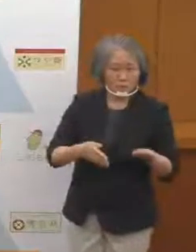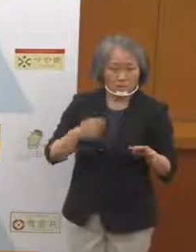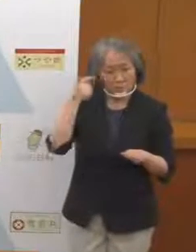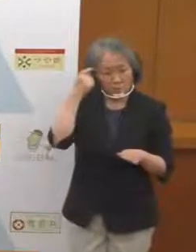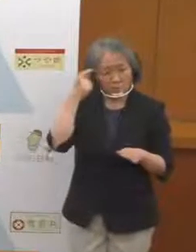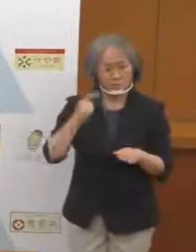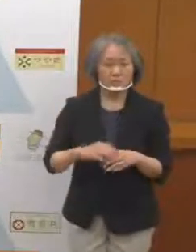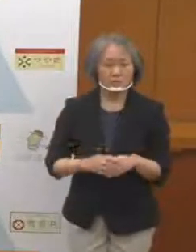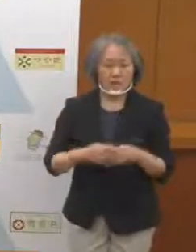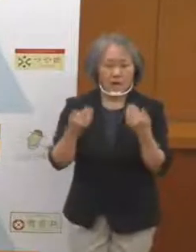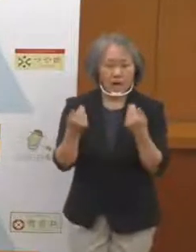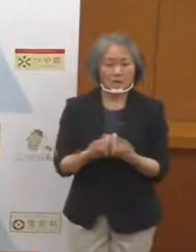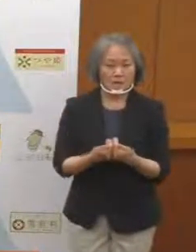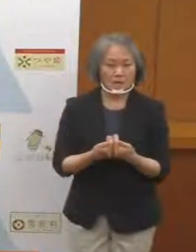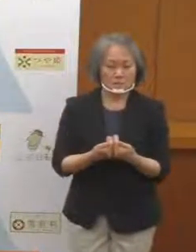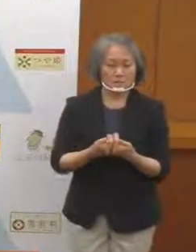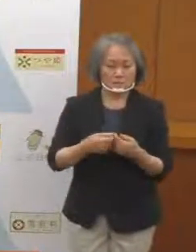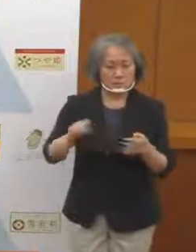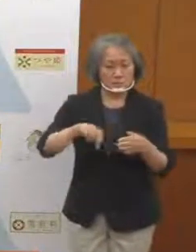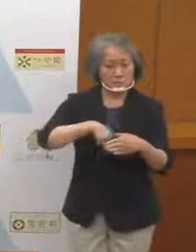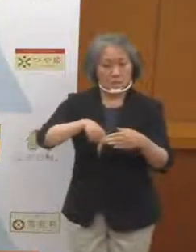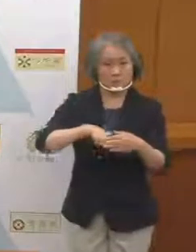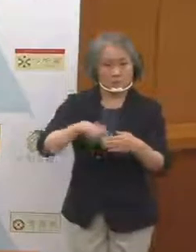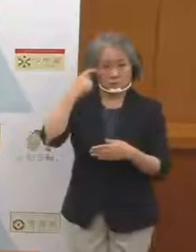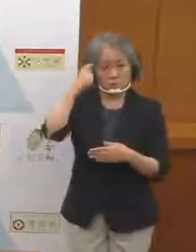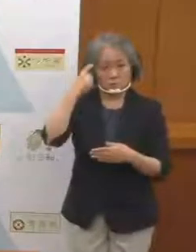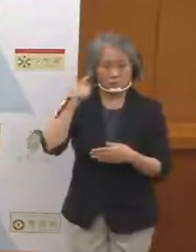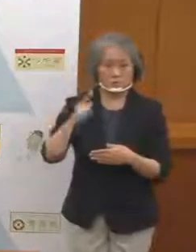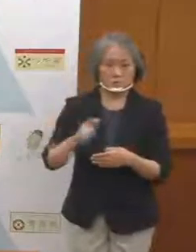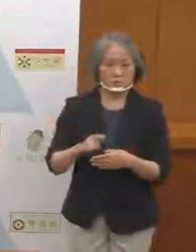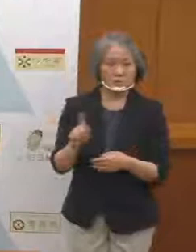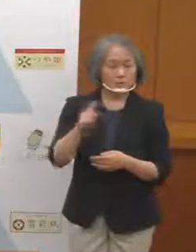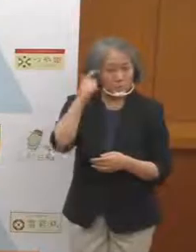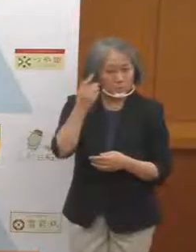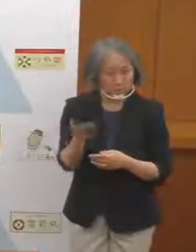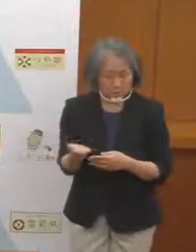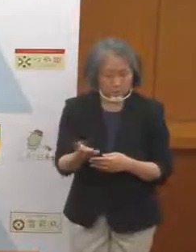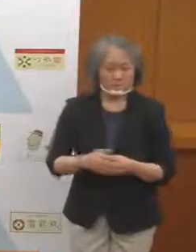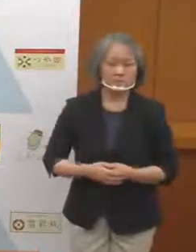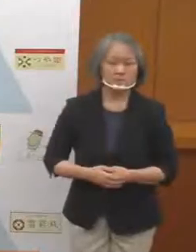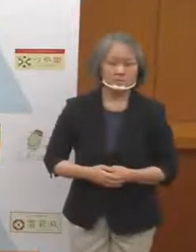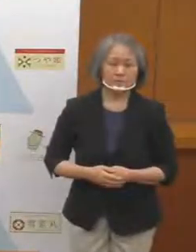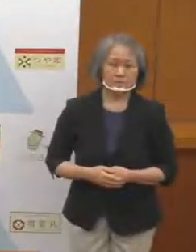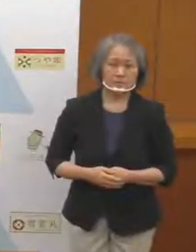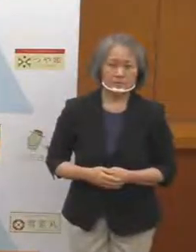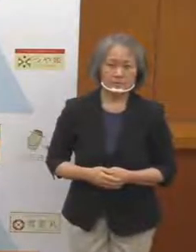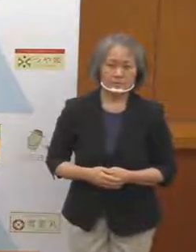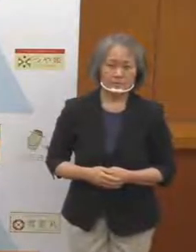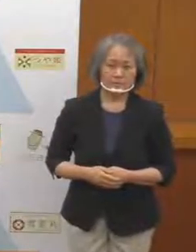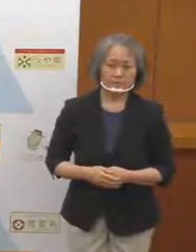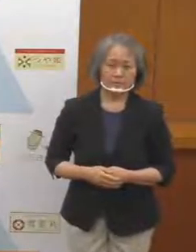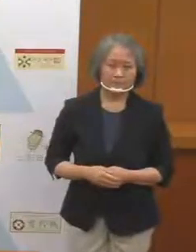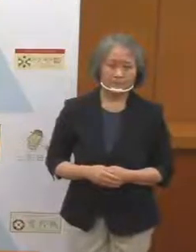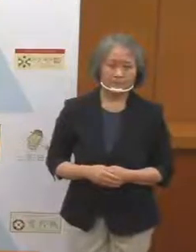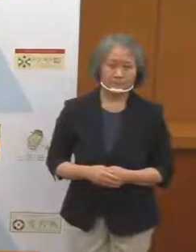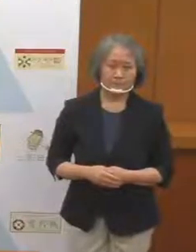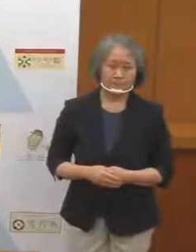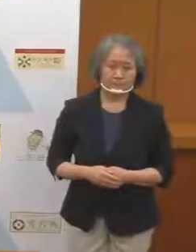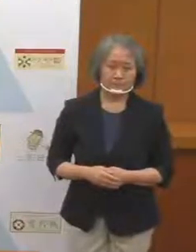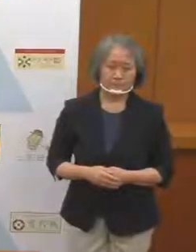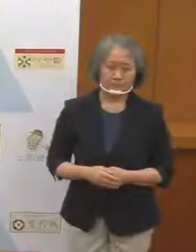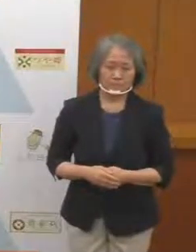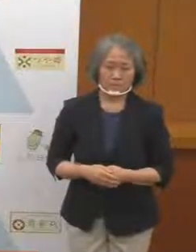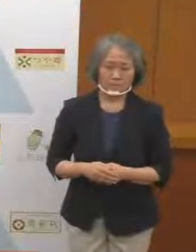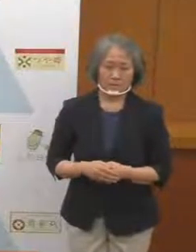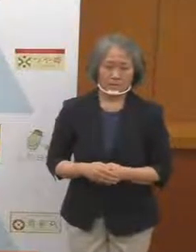形の意見書だったと思うんですけれども知事その受け止めをですね率直にえっある時にもうちょっと見られると述べられたと思いますが